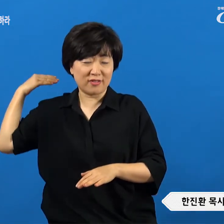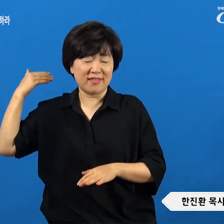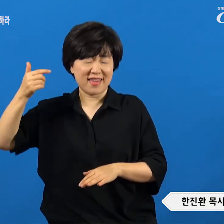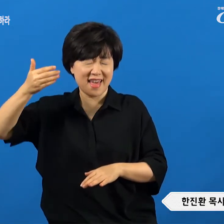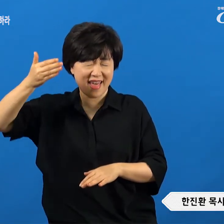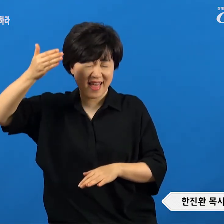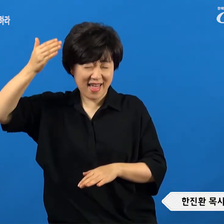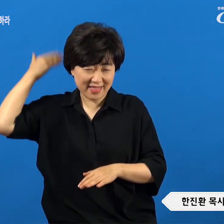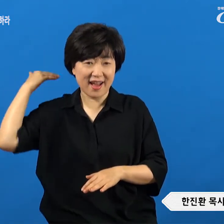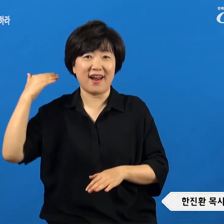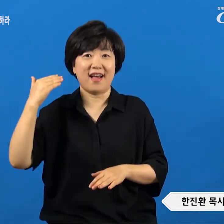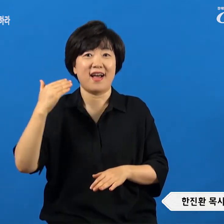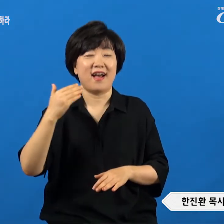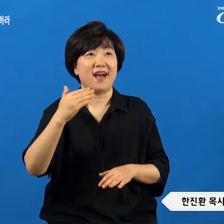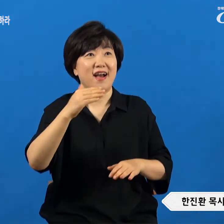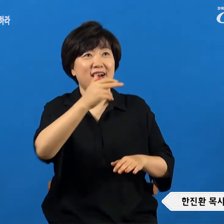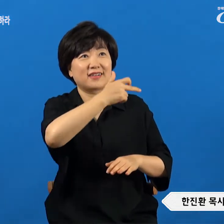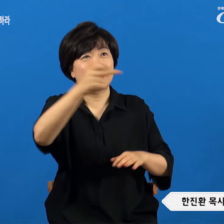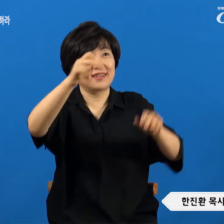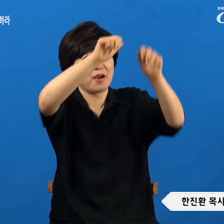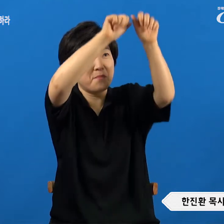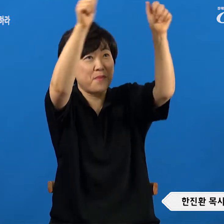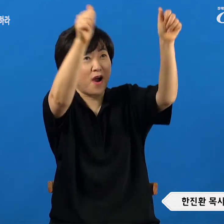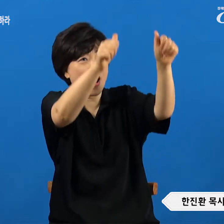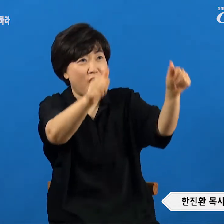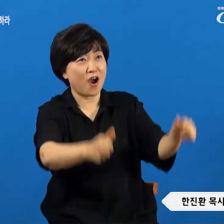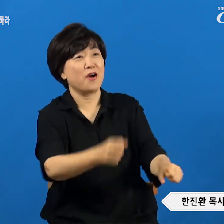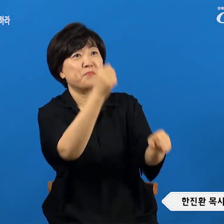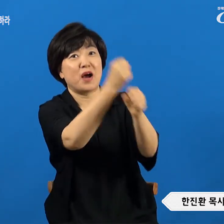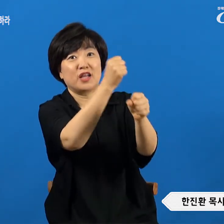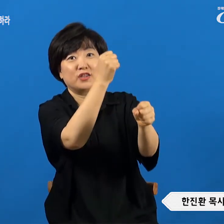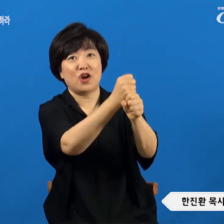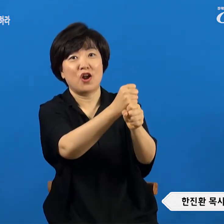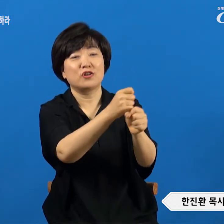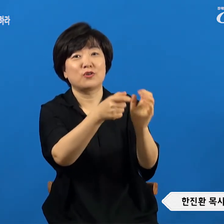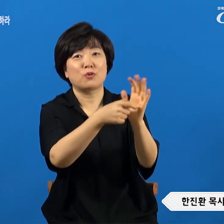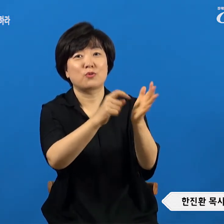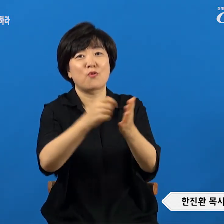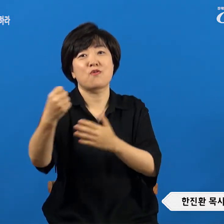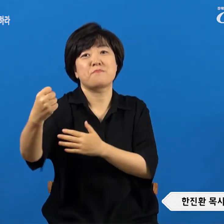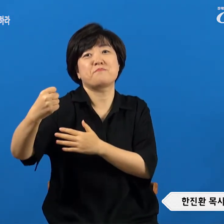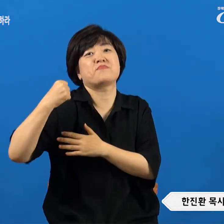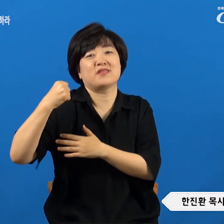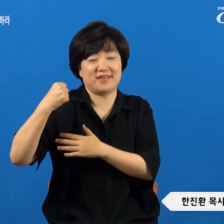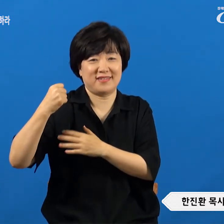신상을 세운 것을 보면 바벨론의 국력이 대단했다는 것을 짐작할 수 있습니다.